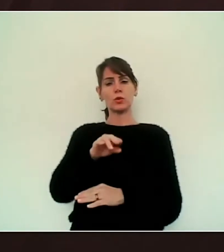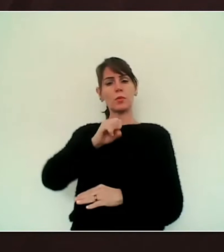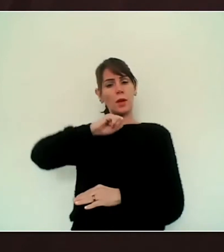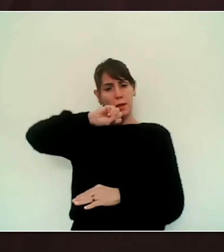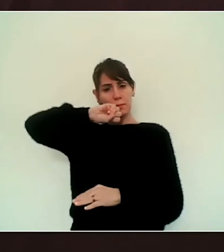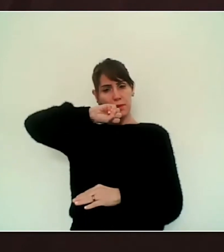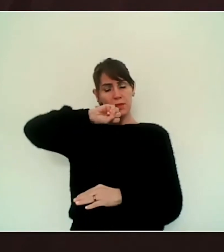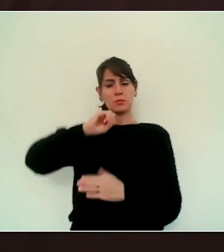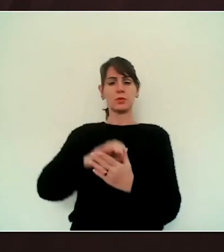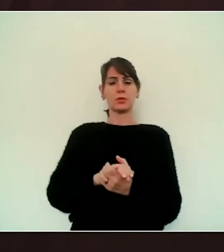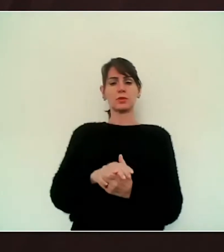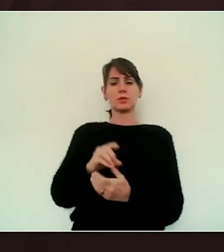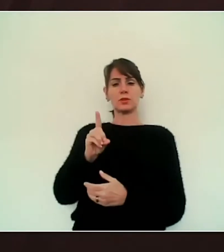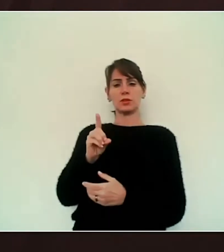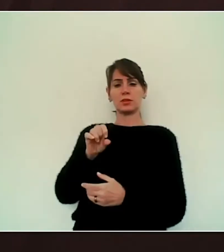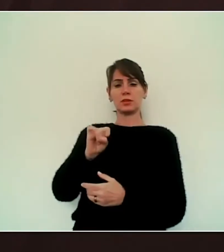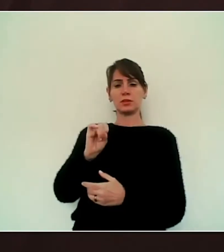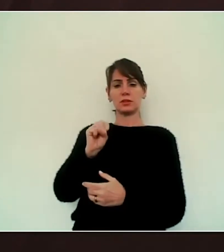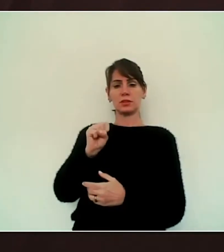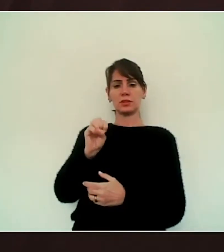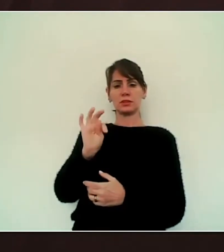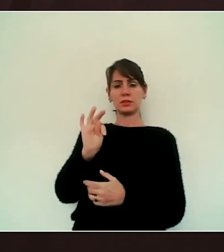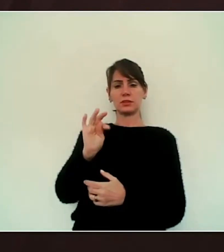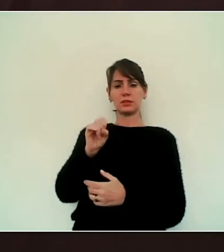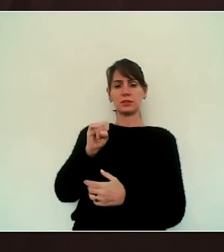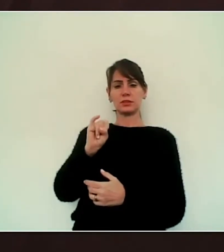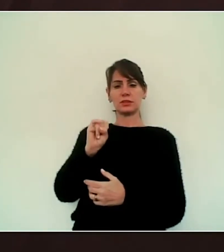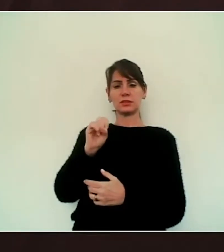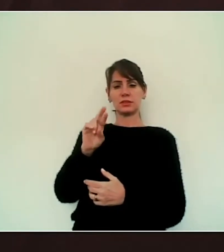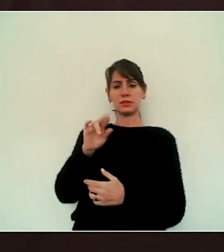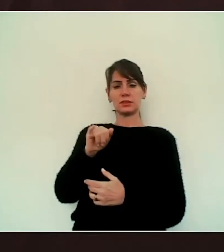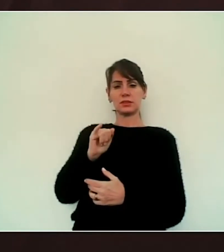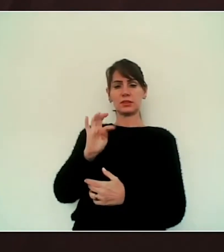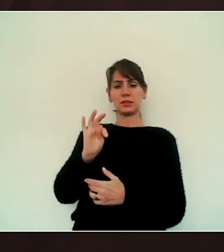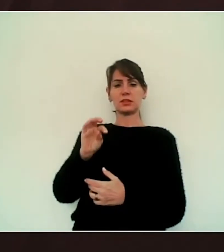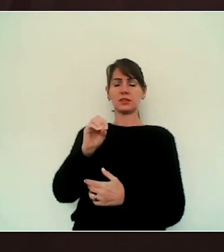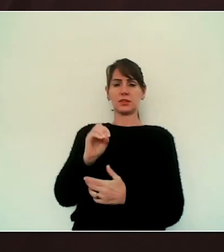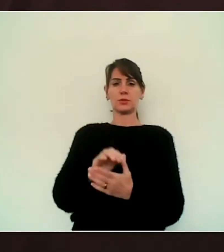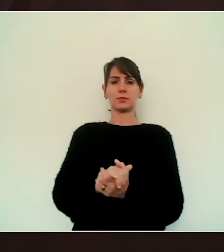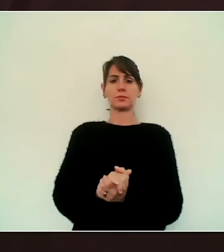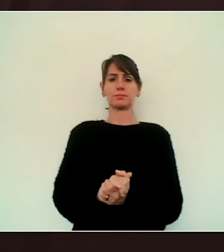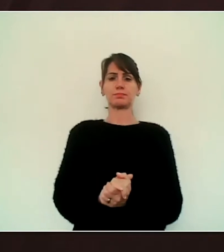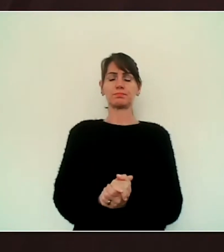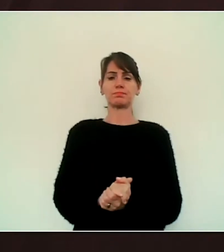de arcebispado foi se formando. Não sei se vocês entenderam. Por